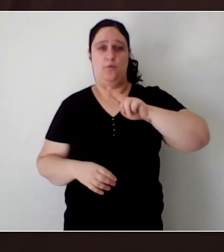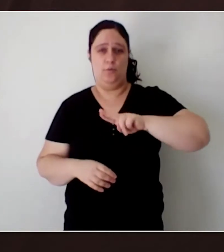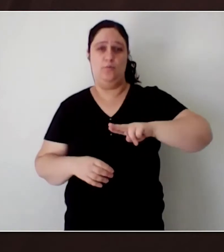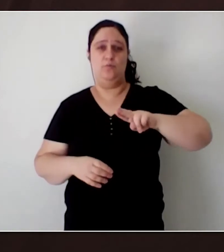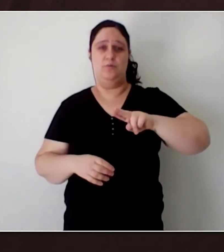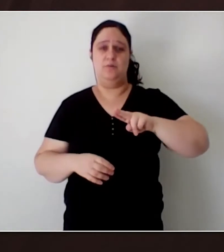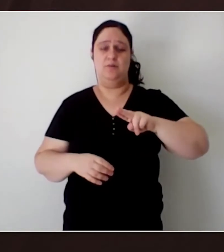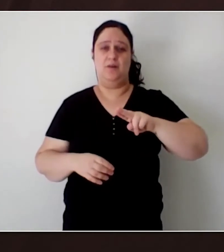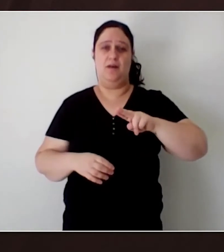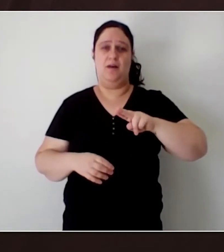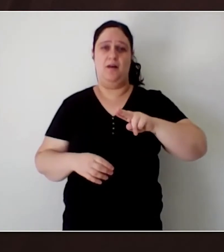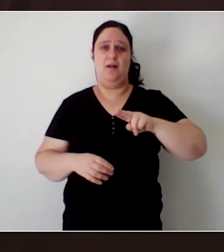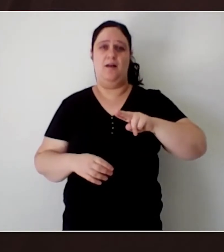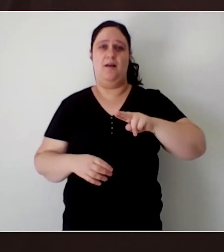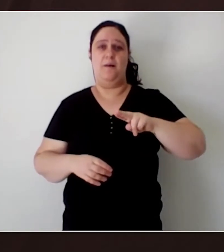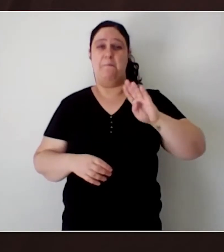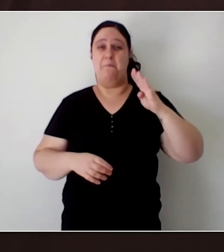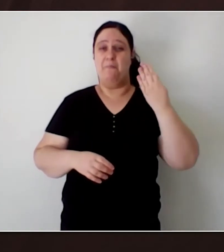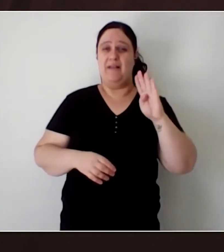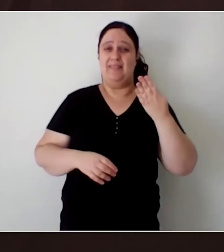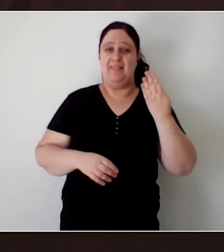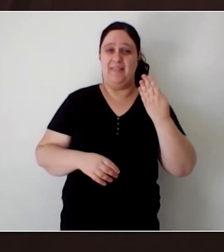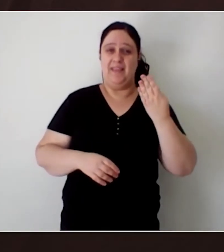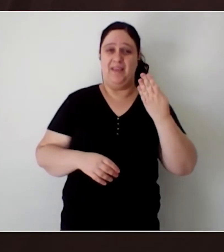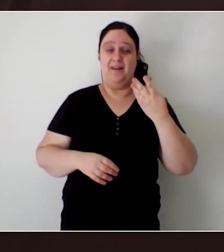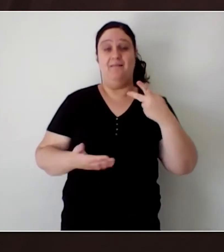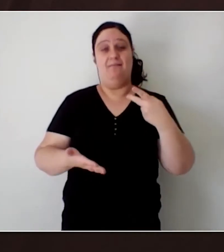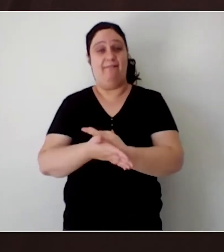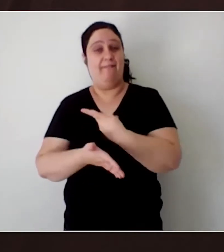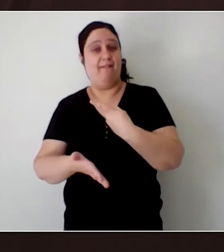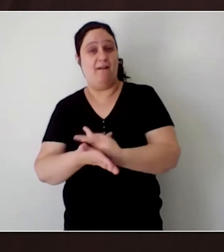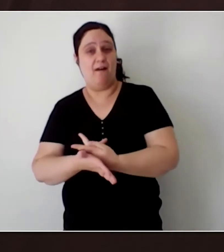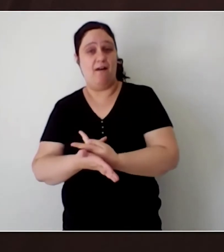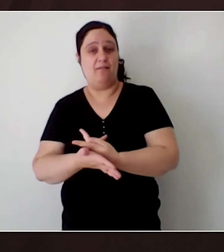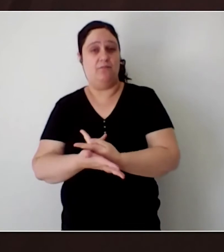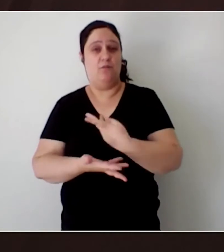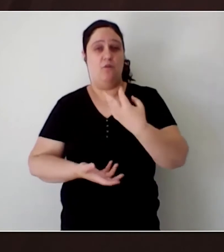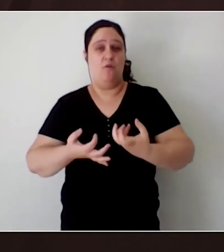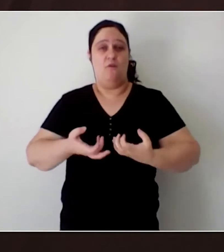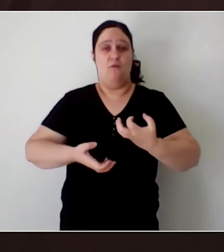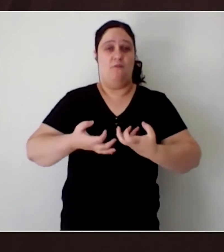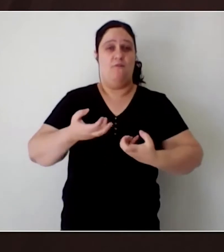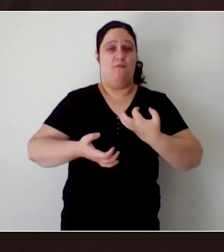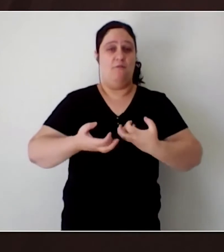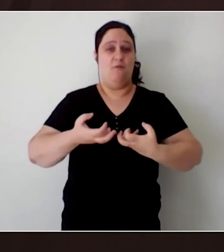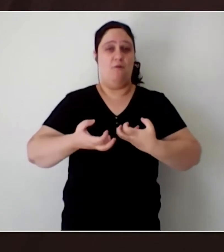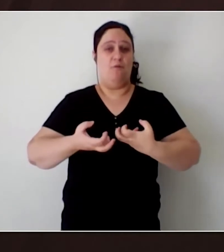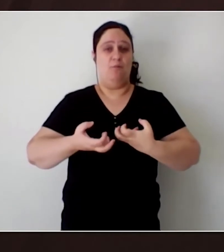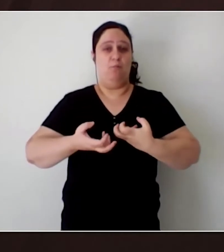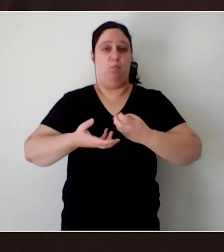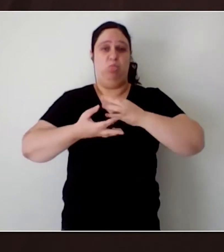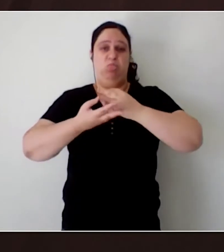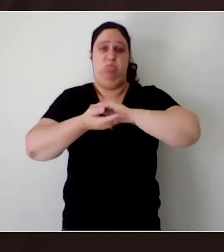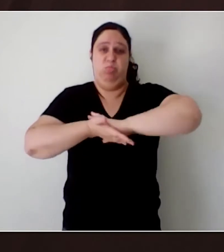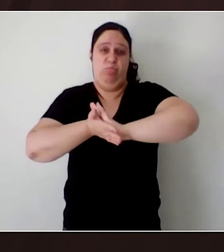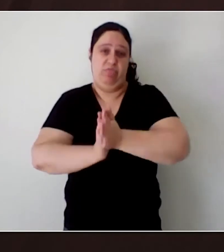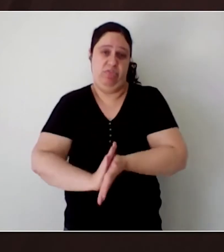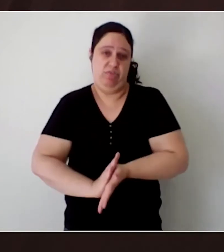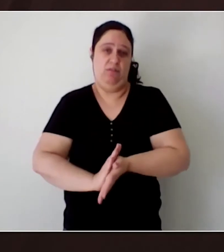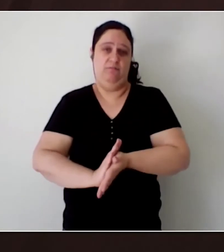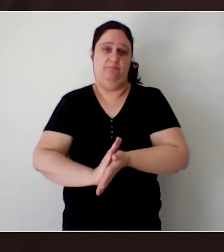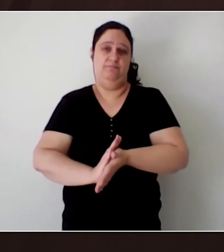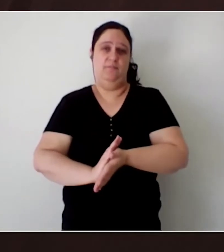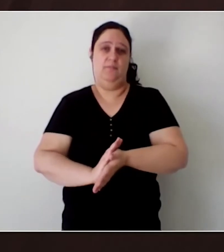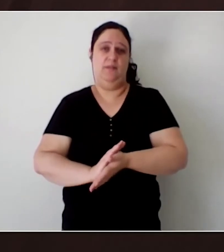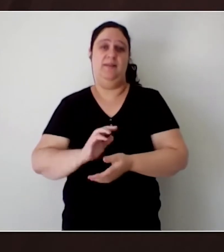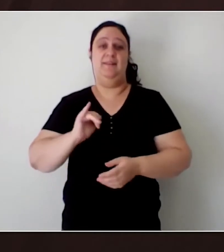Por isso, ninguém se engane aqui não. Pode ser que você faça uma grande obra, mas essa grande obra é só feno,